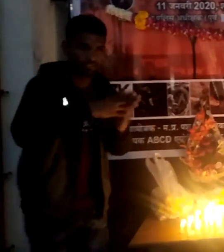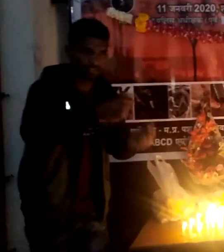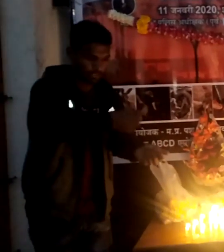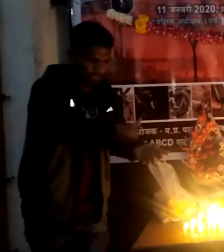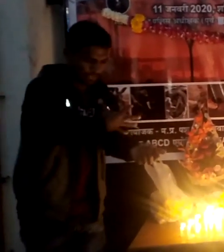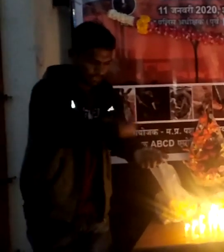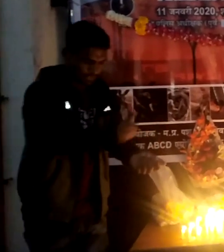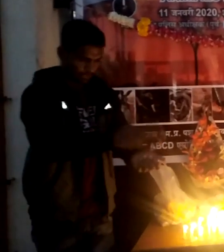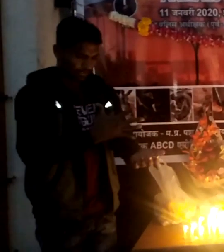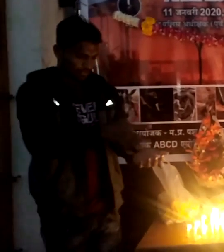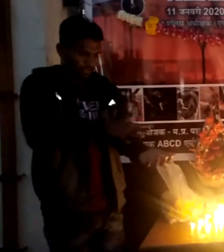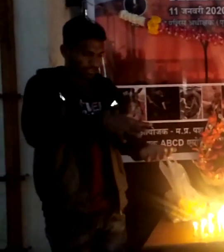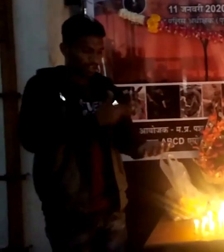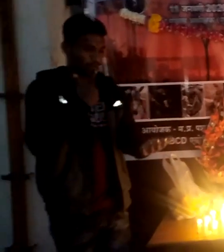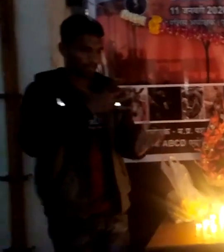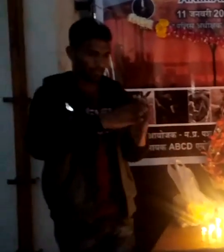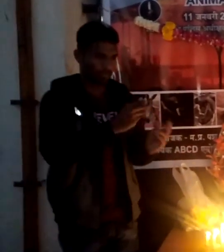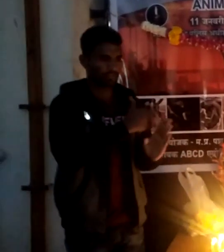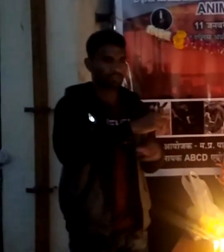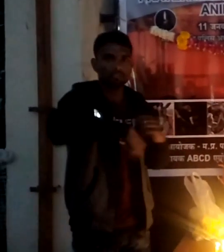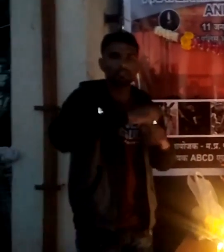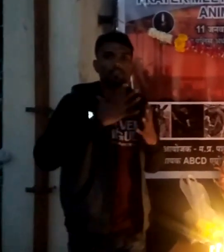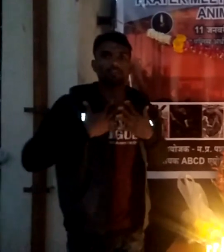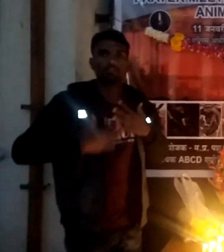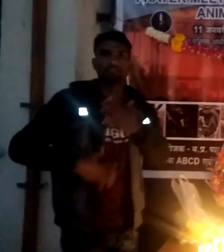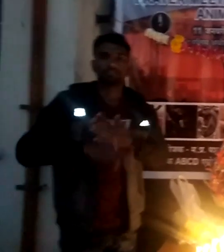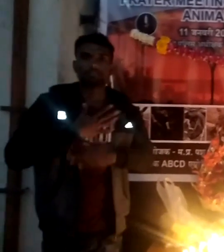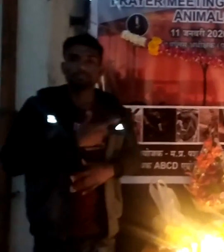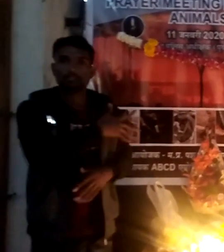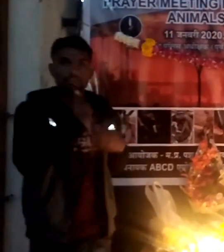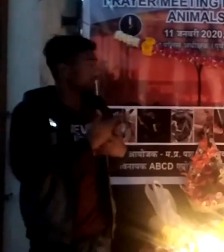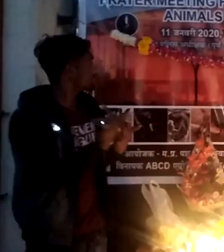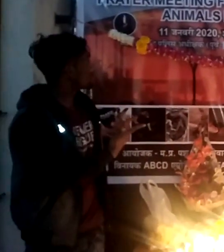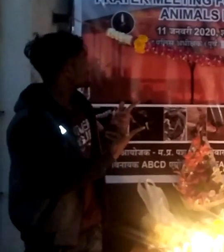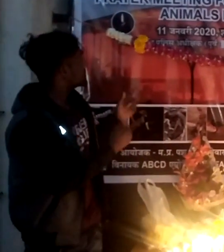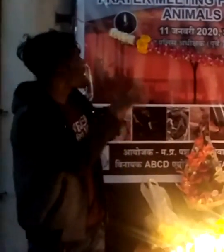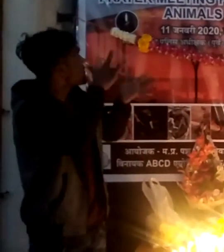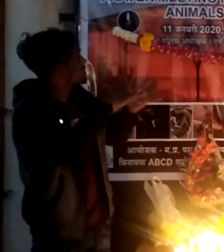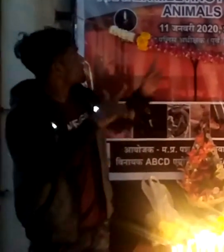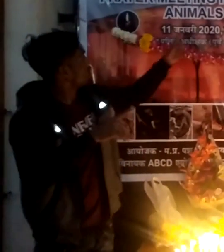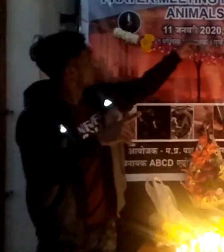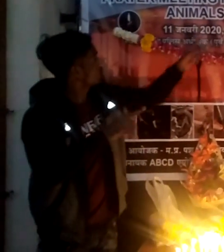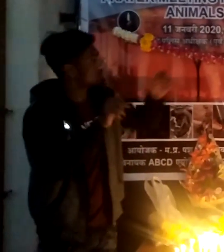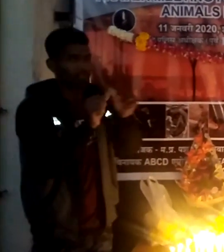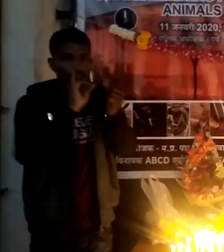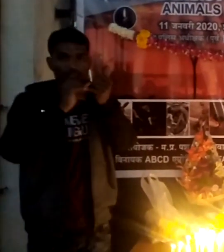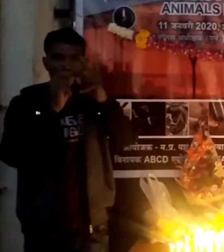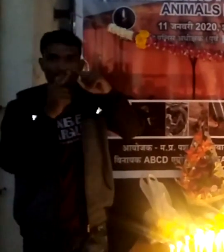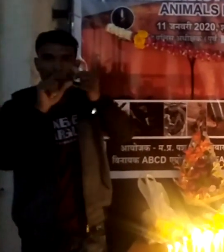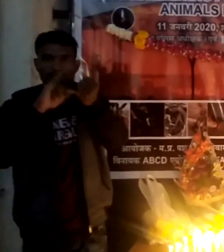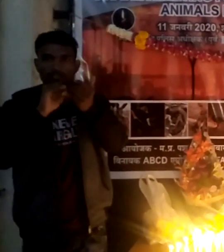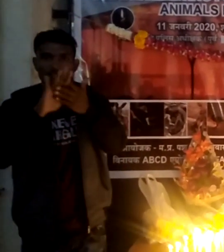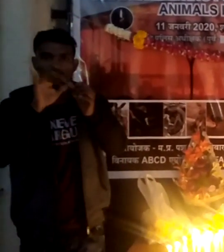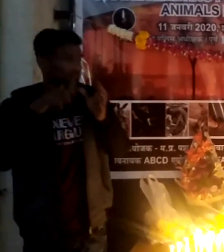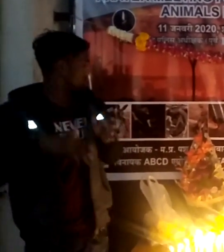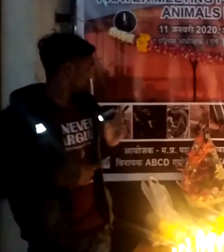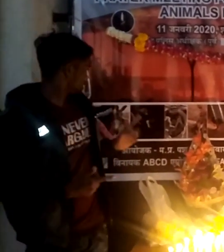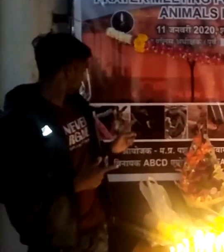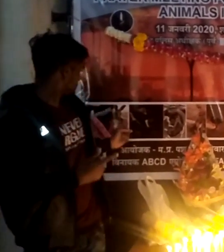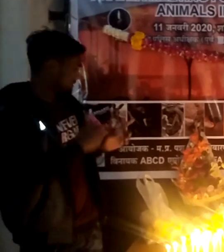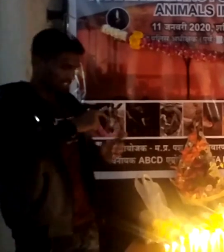खून निकल रहा था, जिनका इलाज हुआ, और अभी ये ठीक भी हो रहे हैं। और ये ऑस्ट्रेलिया में ये घटना